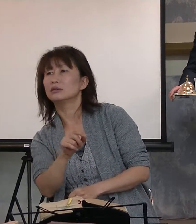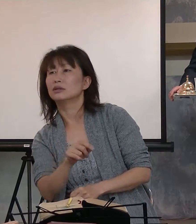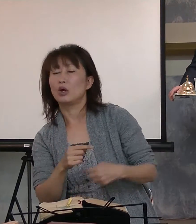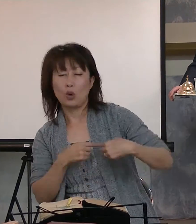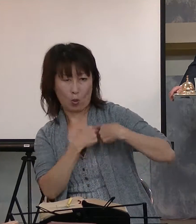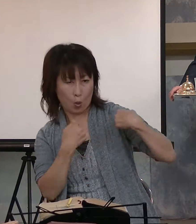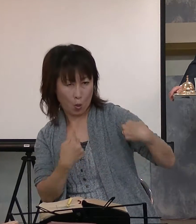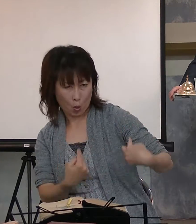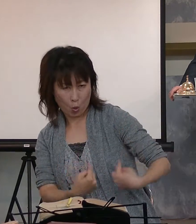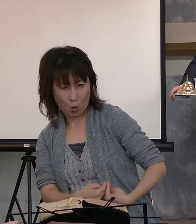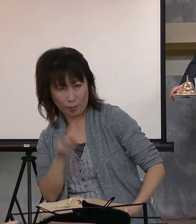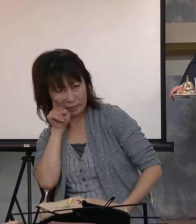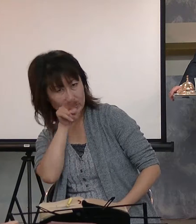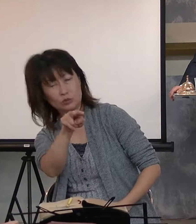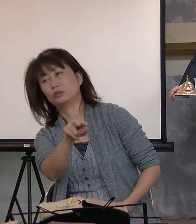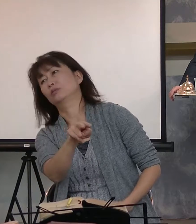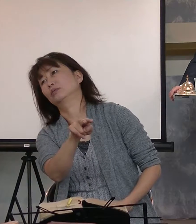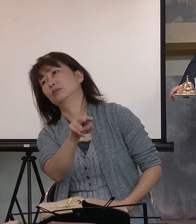心。